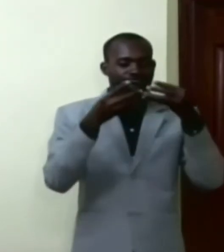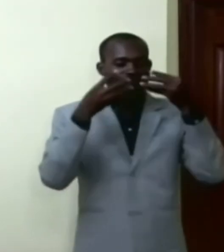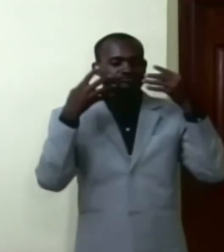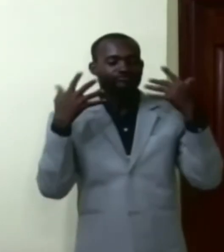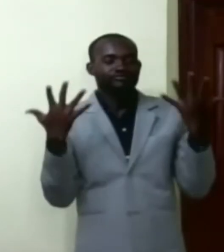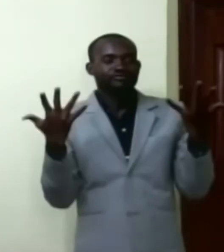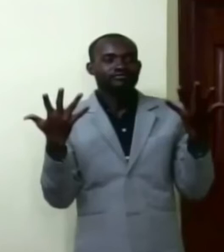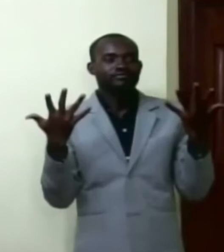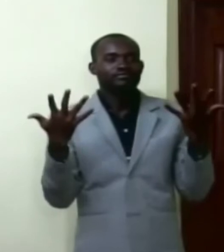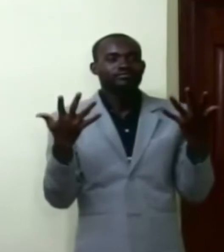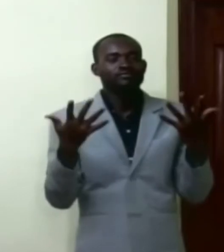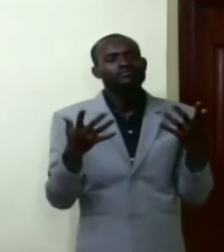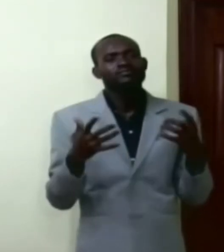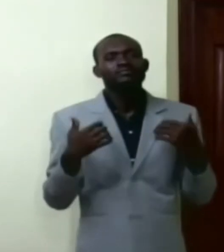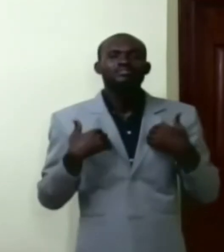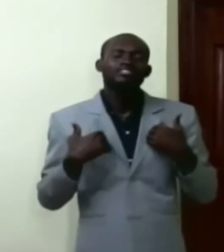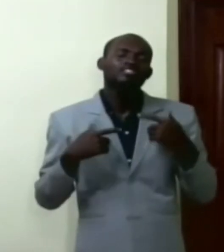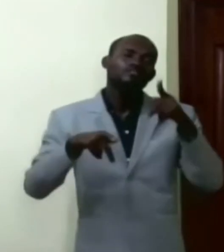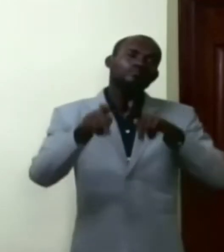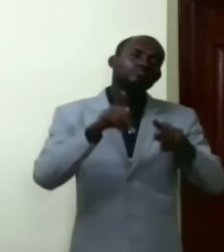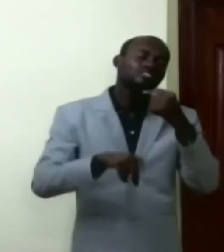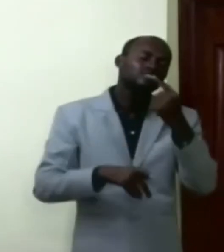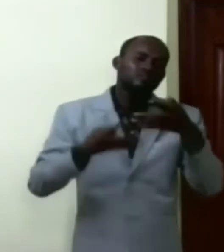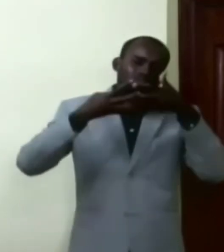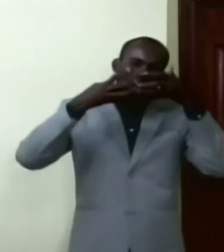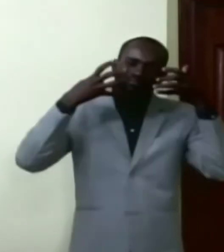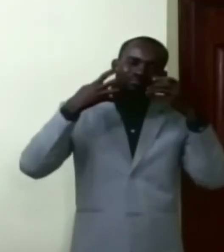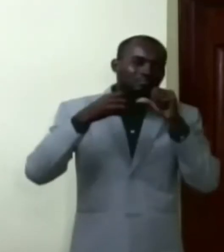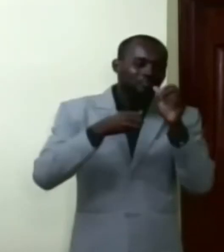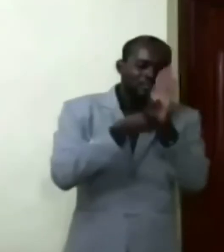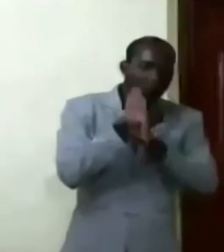Il y a des gens qui disent que le masque n'est pas protégé. Et même dit nos